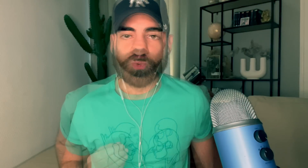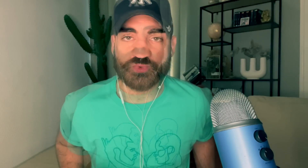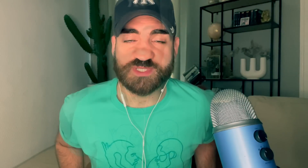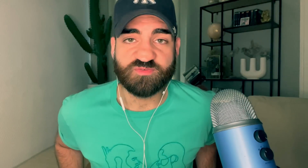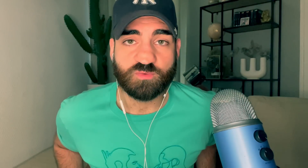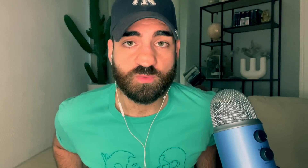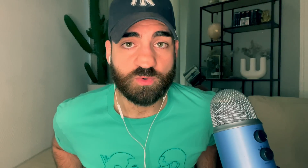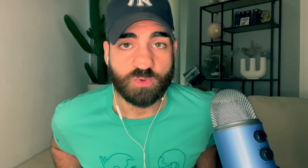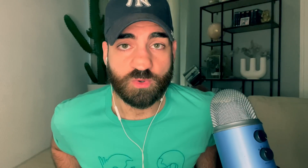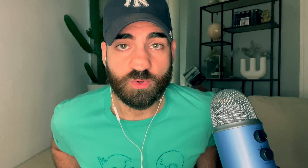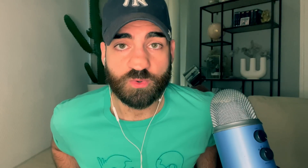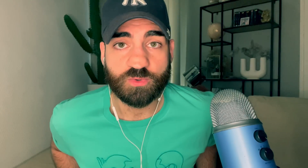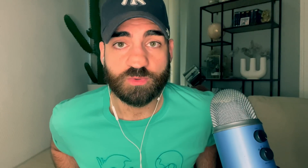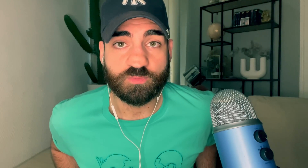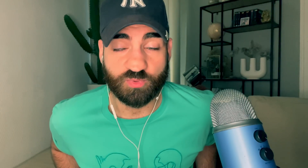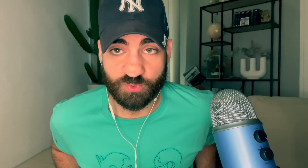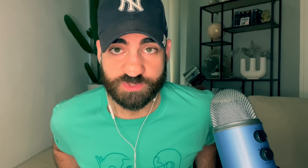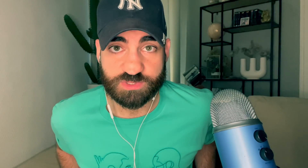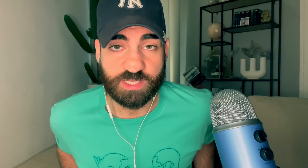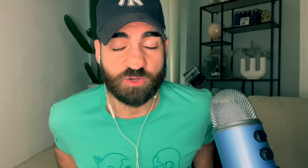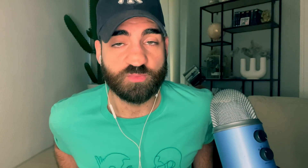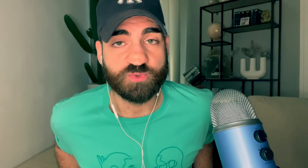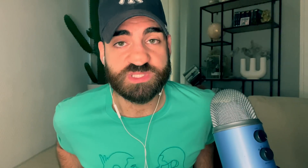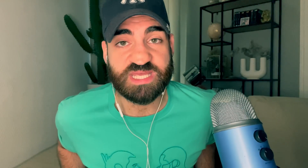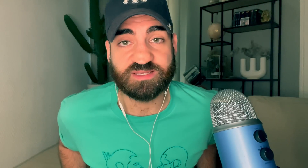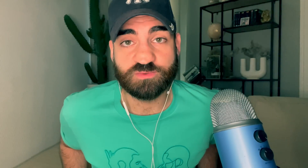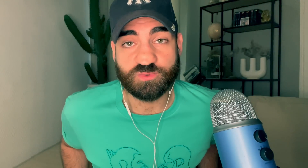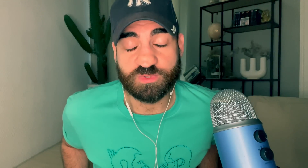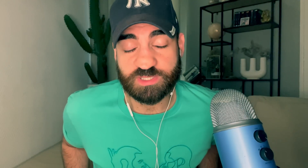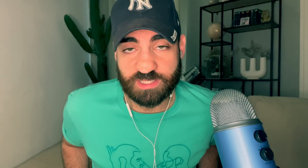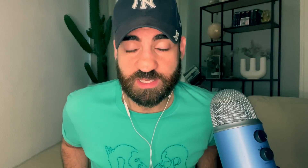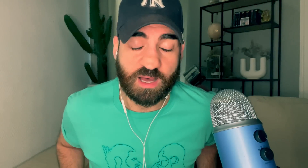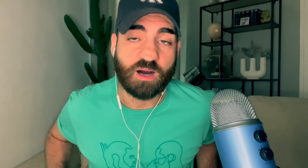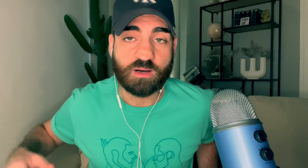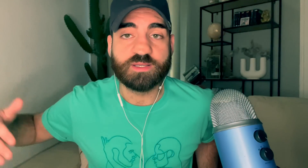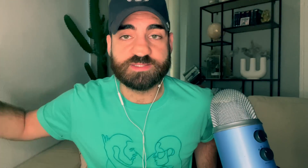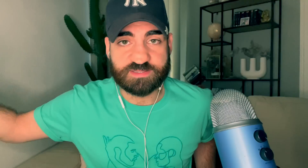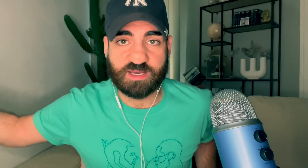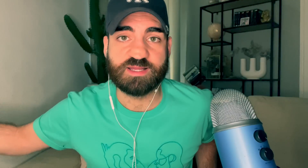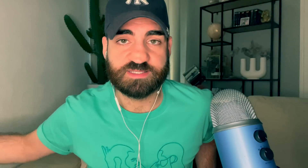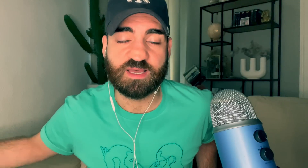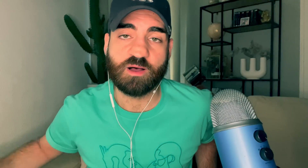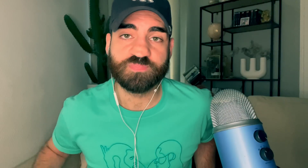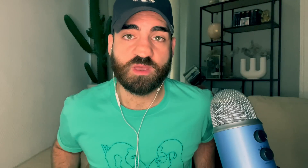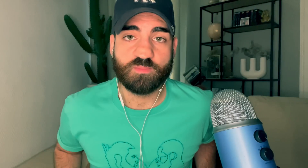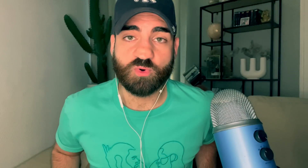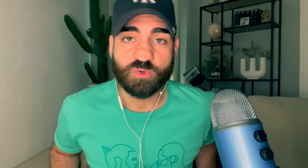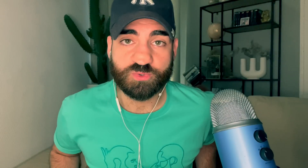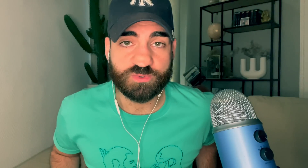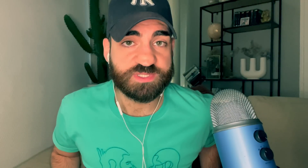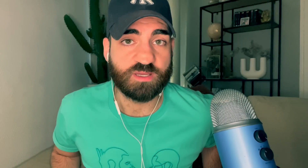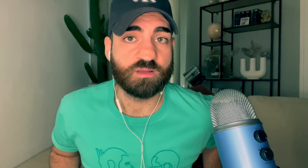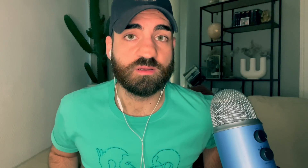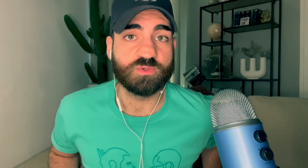Nous avons le plus, et le plus c'est QIA, etc., etc. Pour le Q c'est